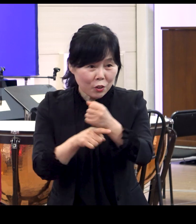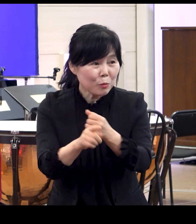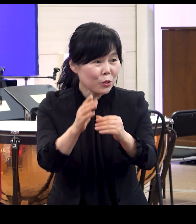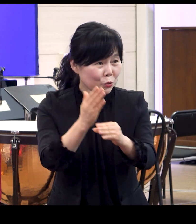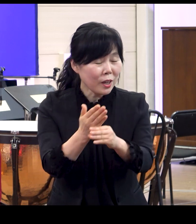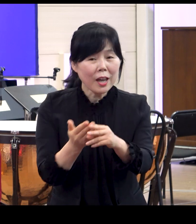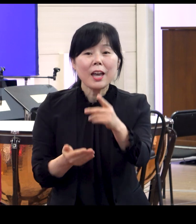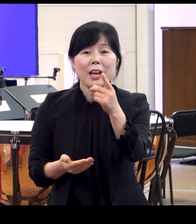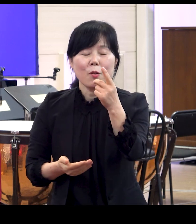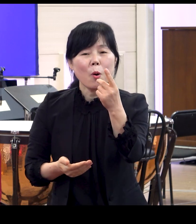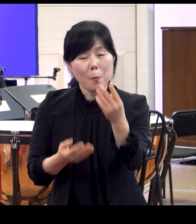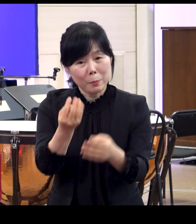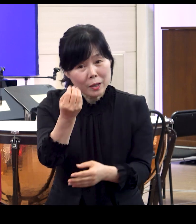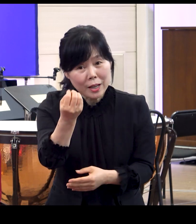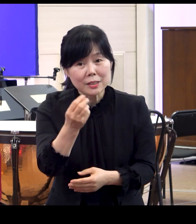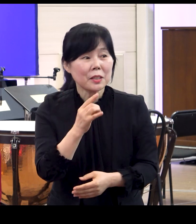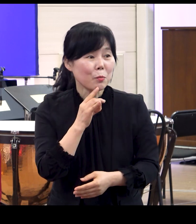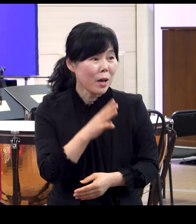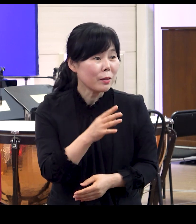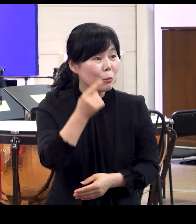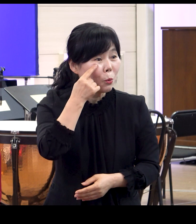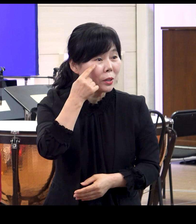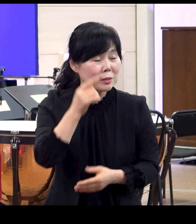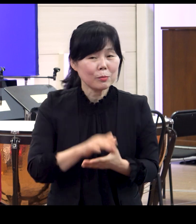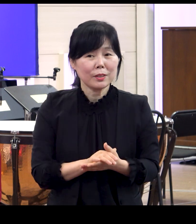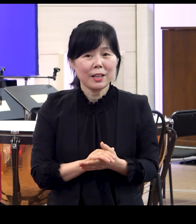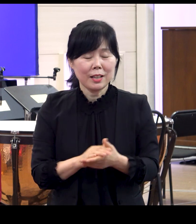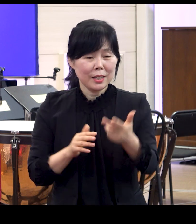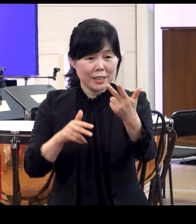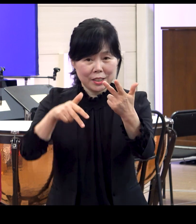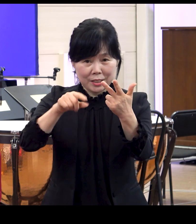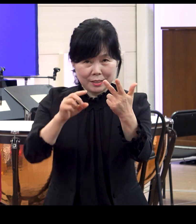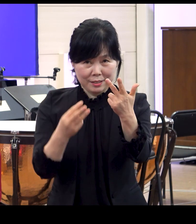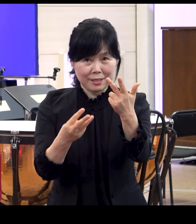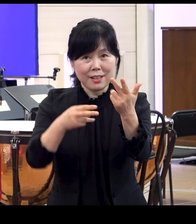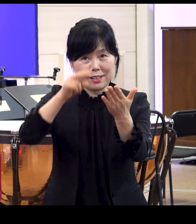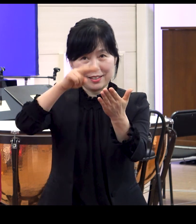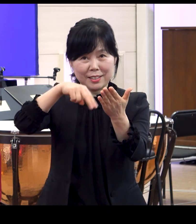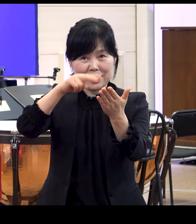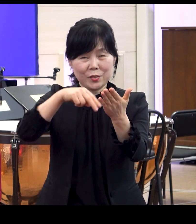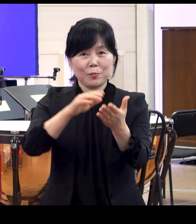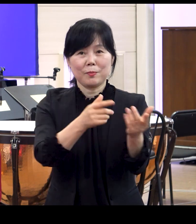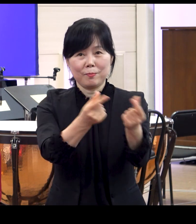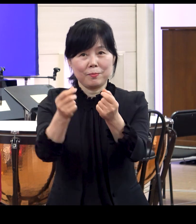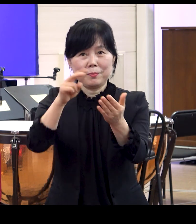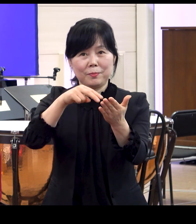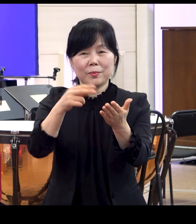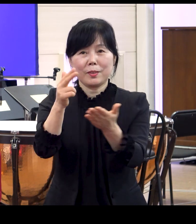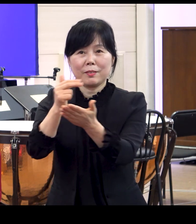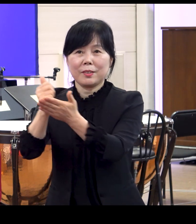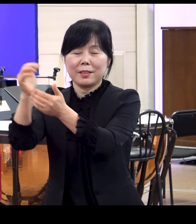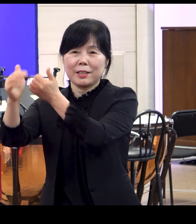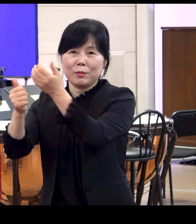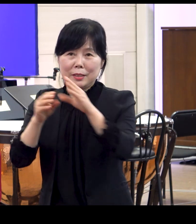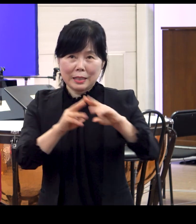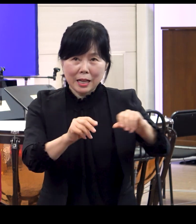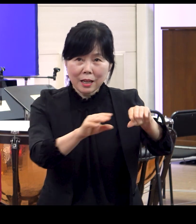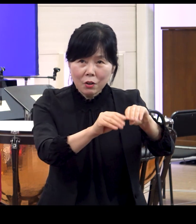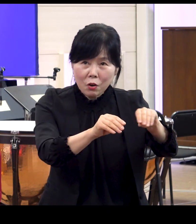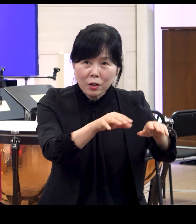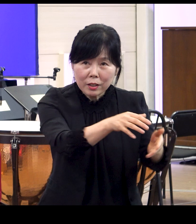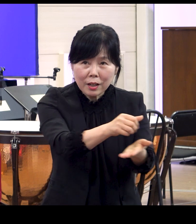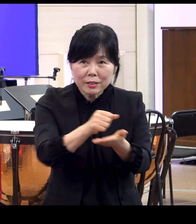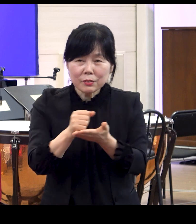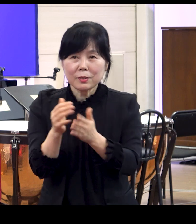보도록 하겠습니다. 자, 이것을 위해서 다시 한번 7절 말씀을 같이 읽겠습니다. 7절 같이 읽습니다. 여호와 하나님이